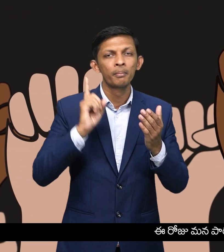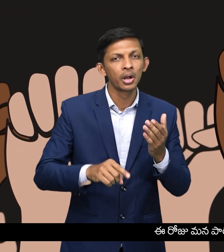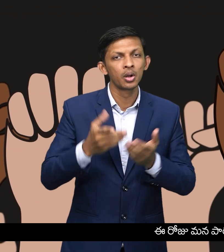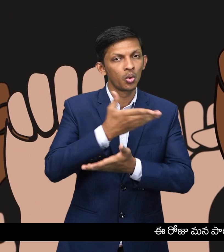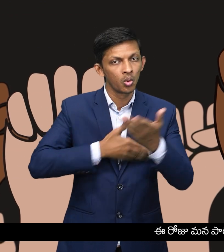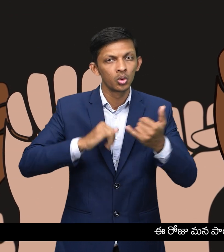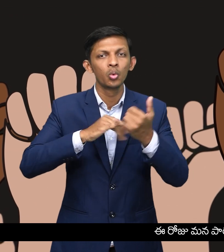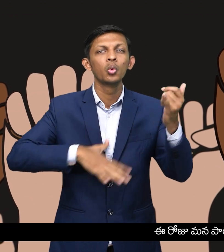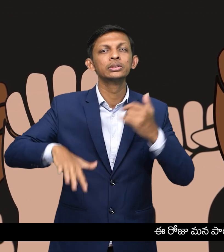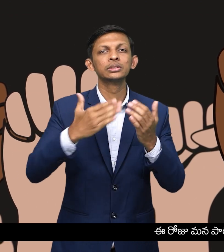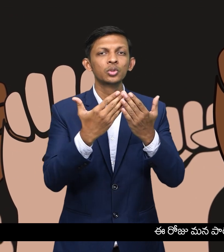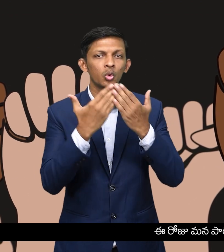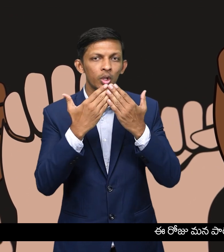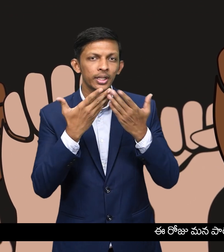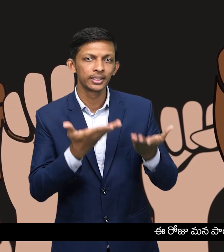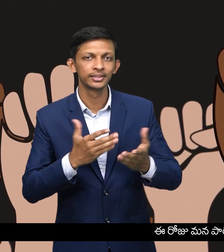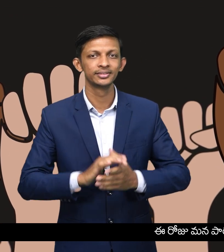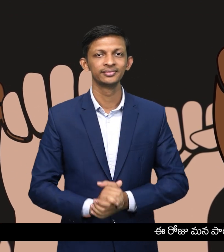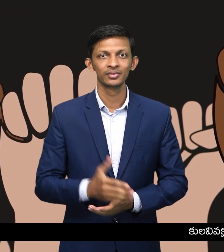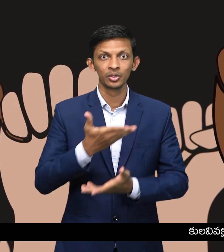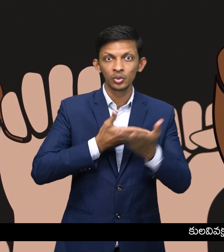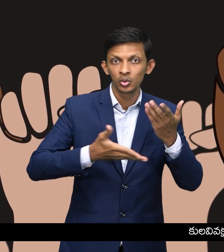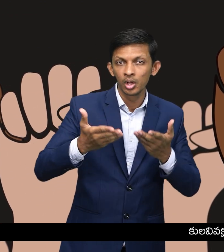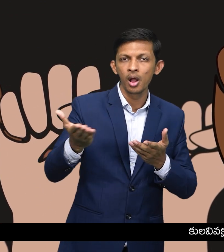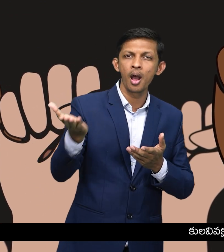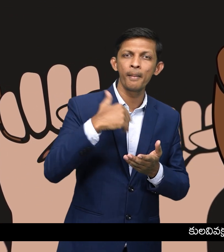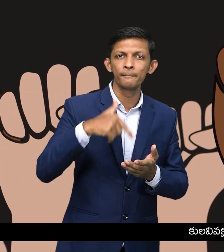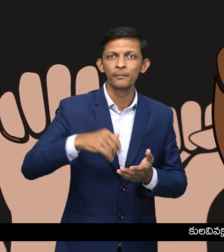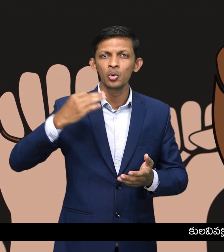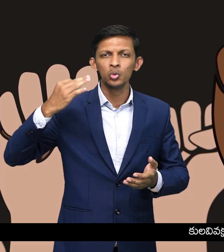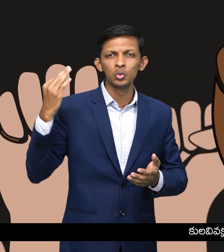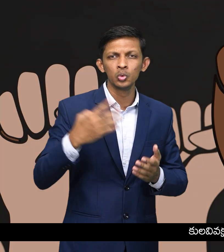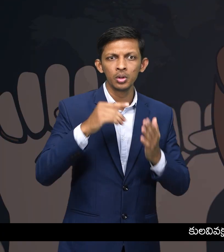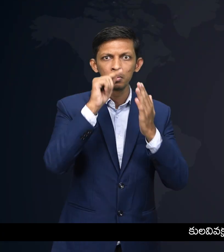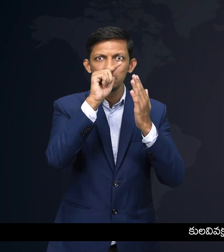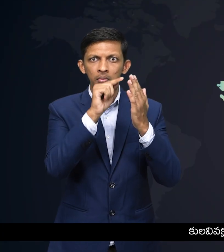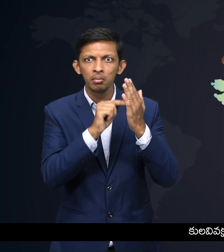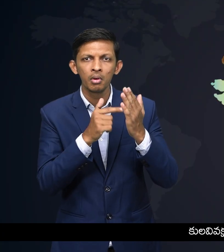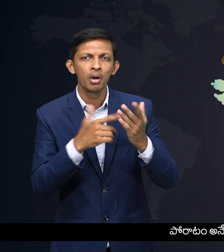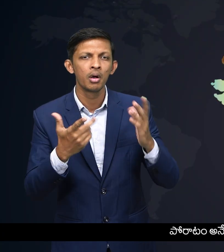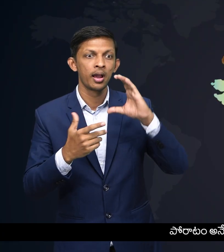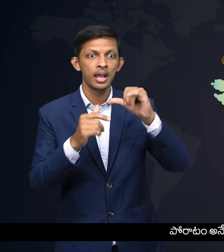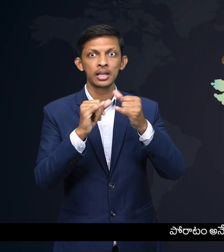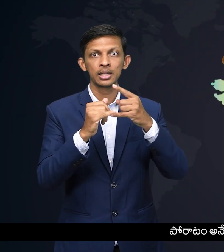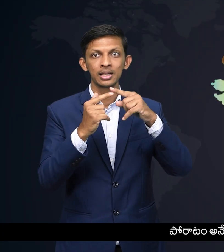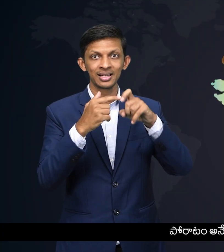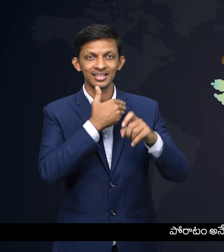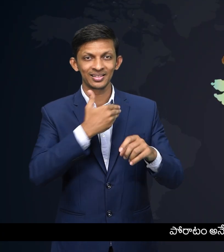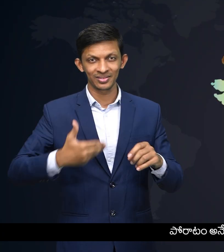స్టడీస్కు సంబంధించింది. కుల వివక్ష మరియు సమానత్వం కోసం పోరాటం అనే కొత్త